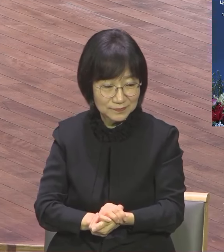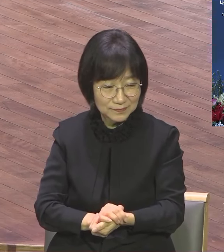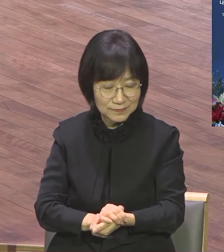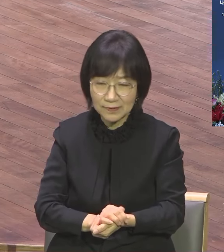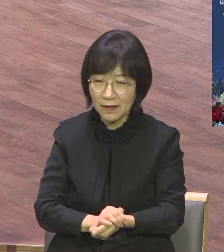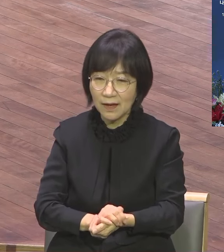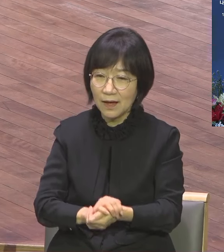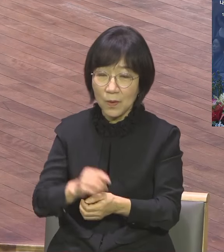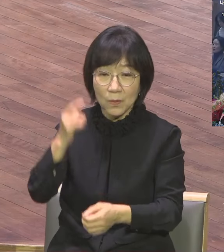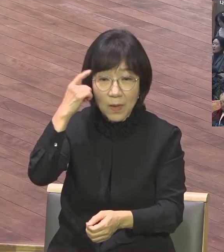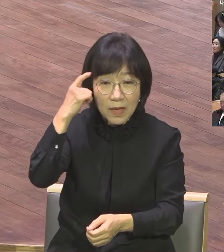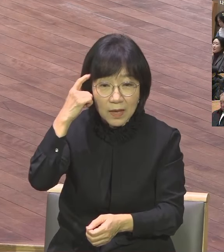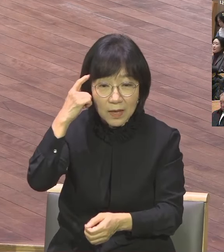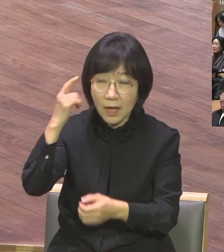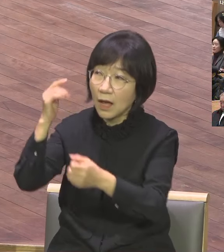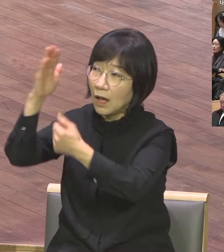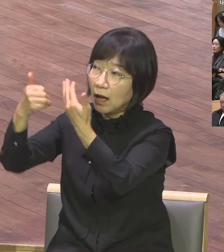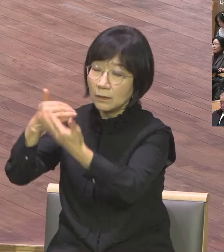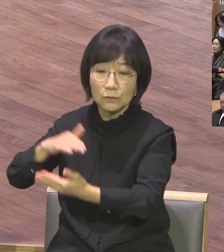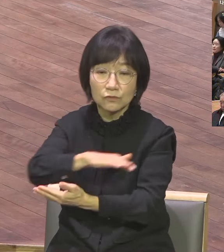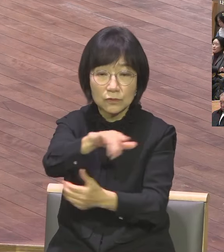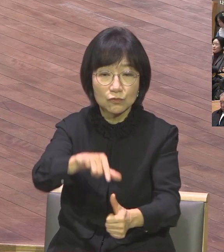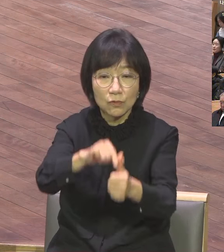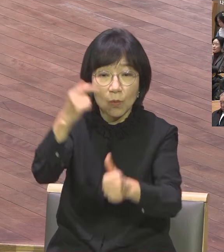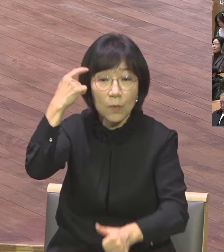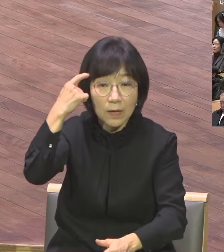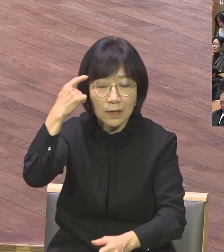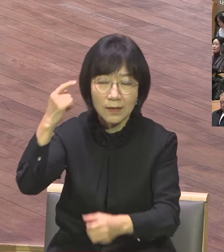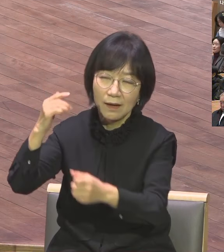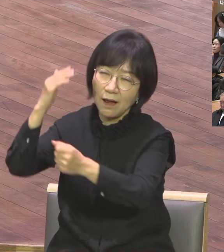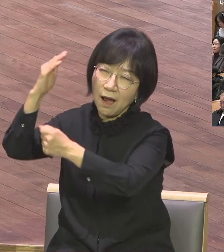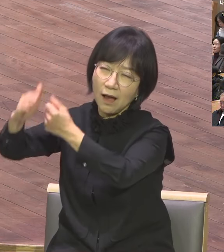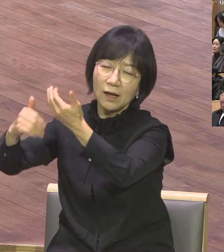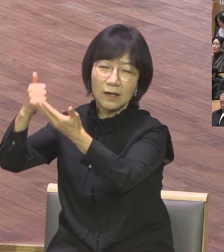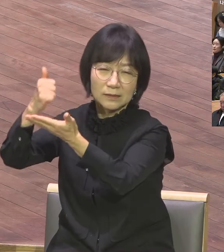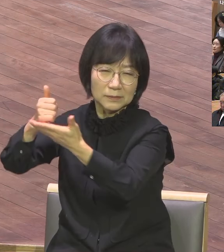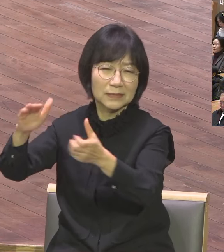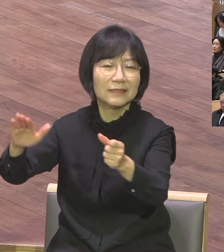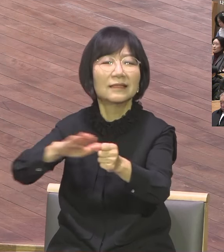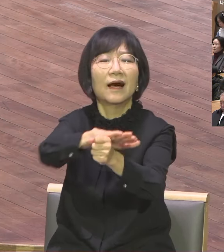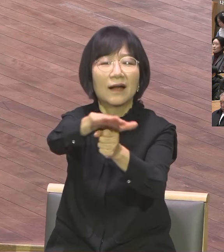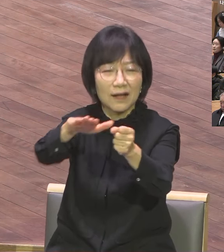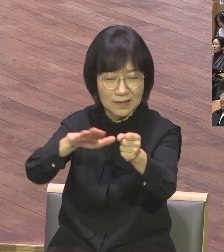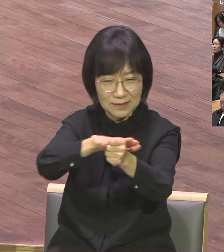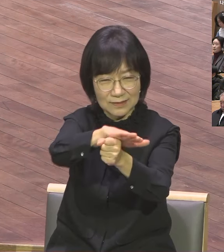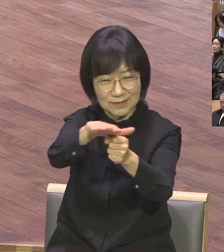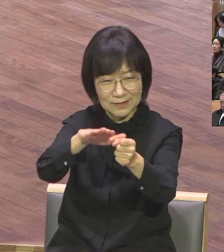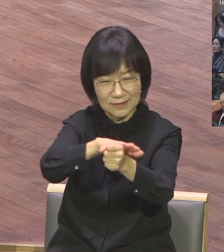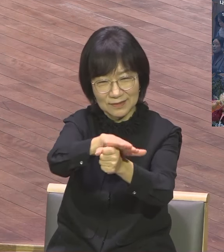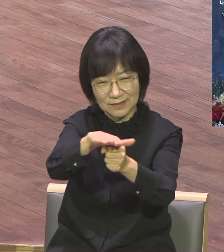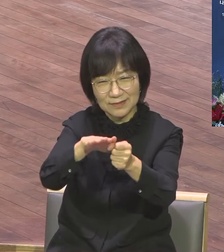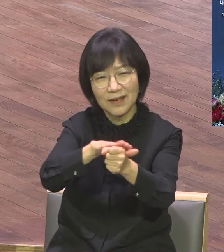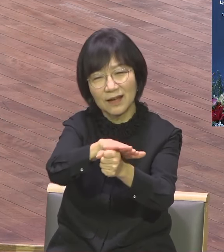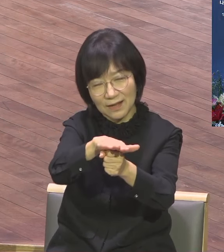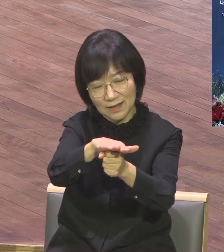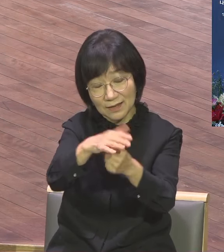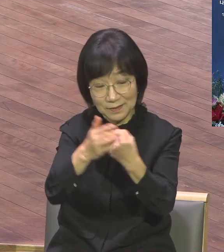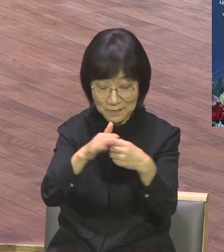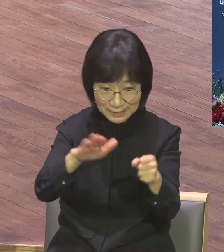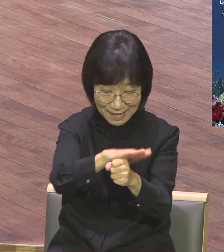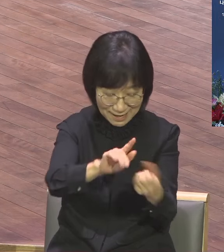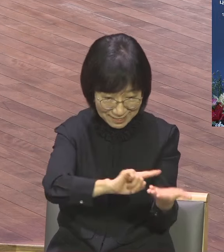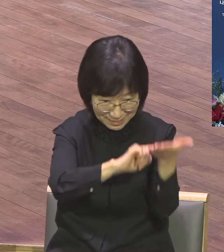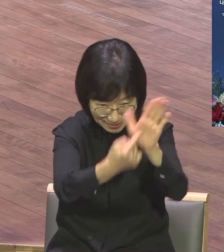하나님은 사랑이기 때문에. 하나님의 사랑이기 때문에 이런 하나님의 사랑이 나타난 날이 바로